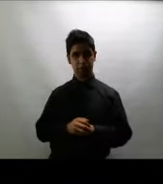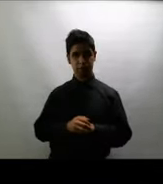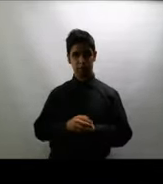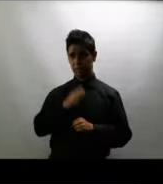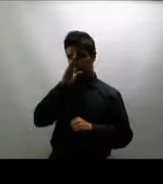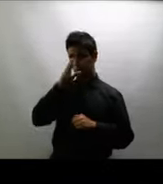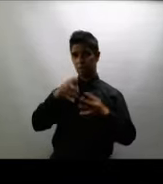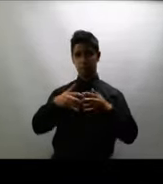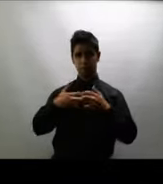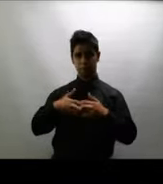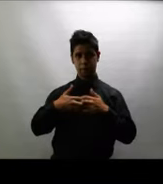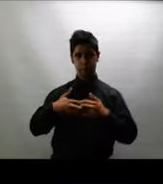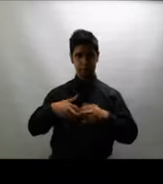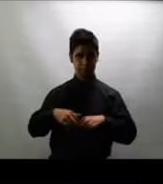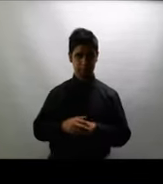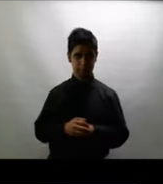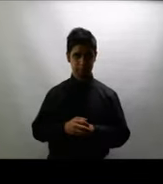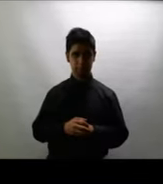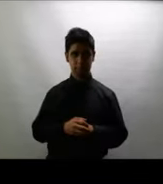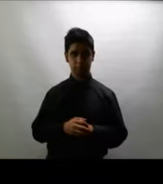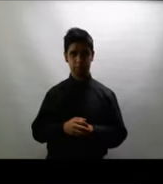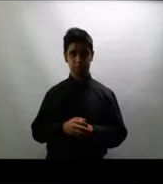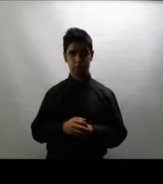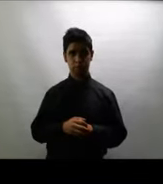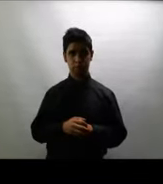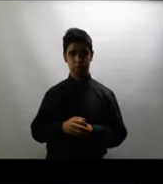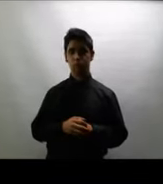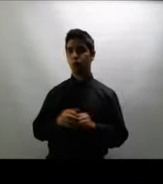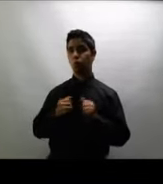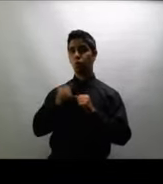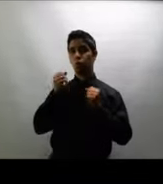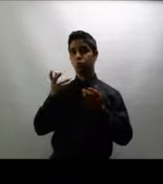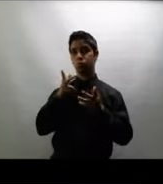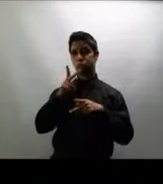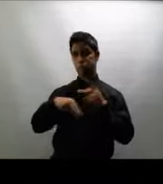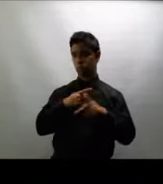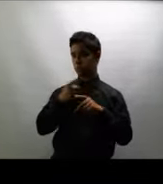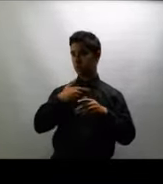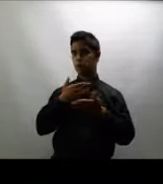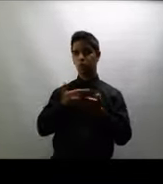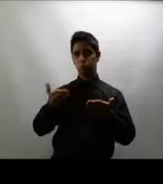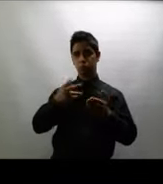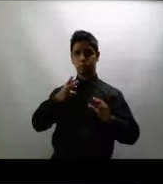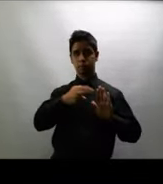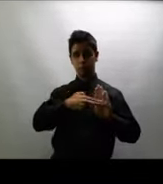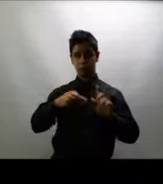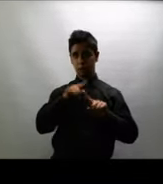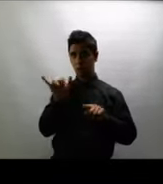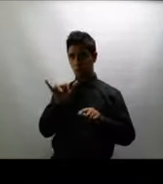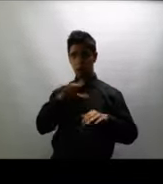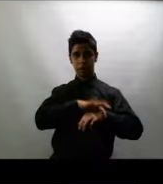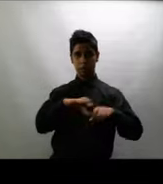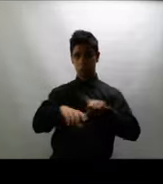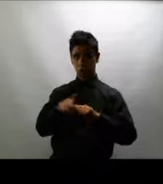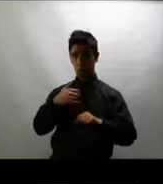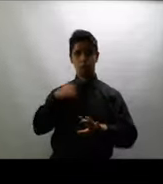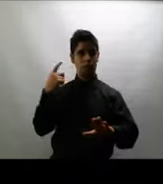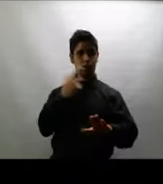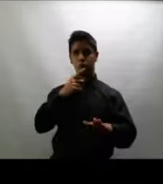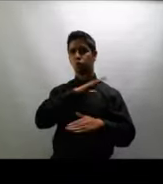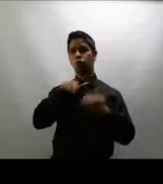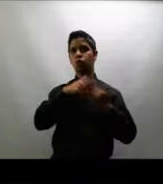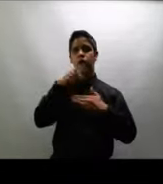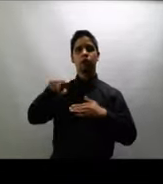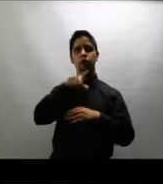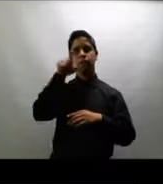fábrica. Además, Hola, Zaval es tu tienda por departamentos, con un gran inventario en ropa de marcas, accesorios, perfumería, todo lo que necesitas